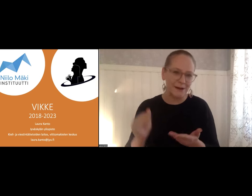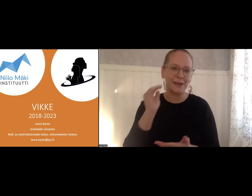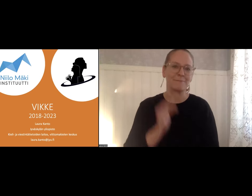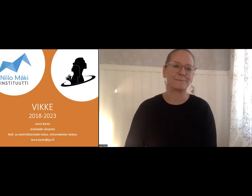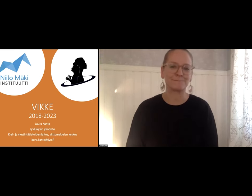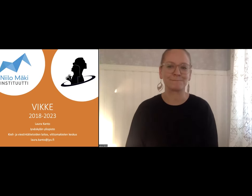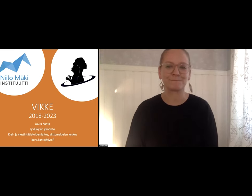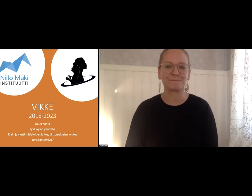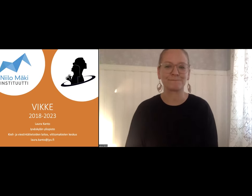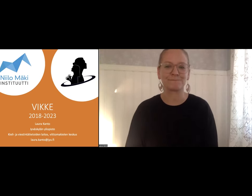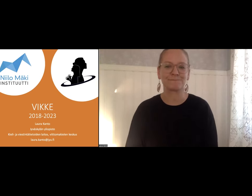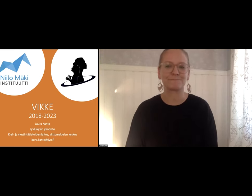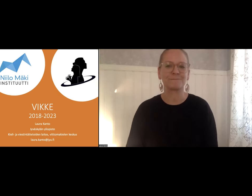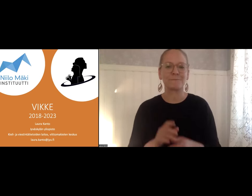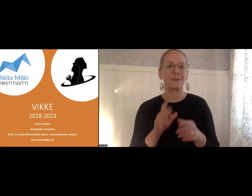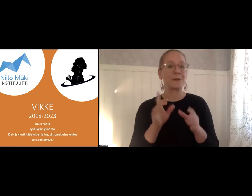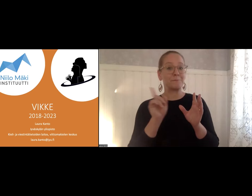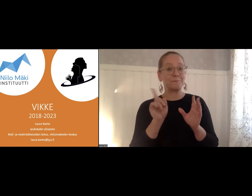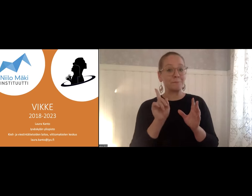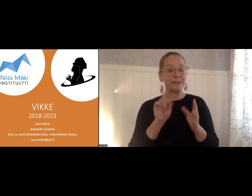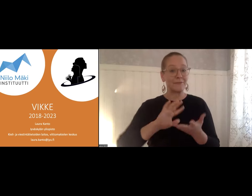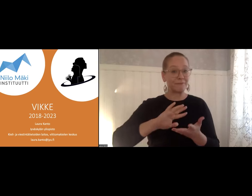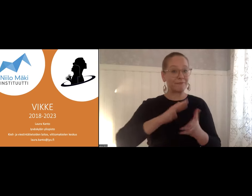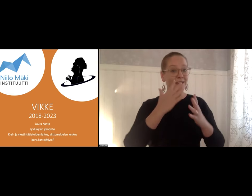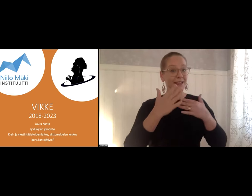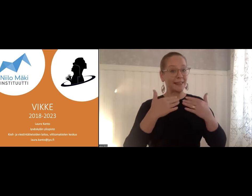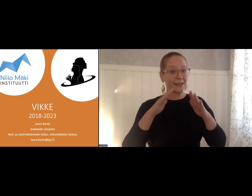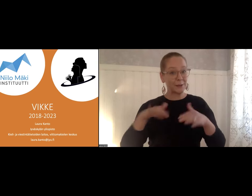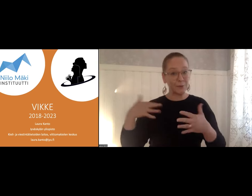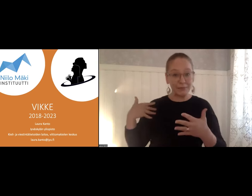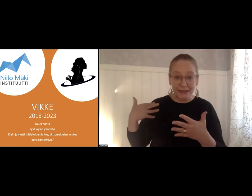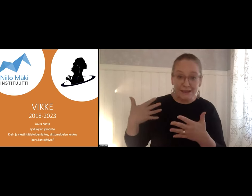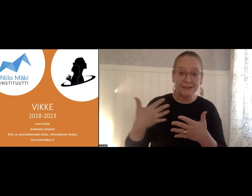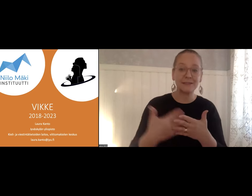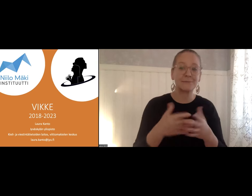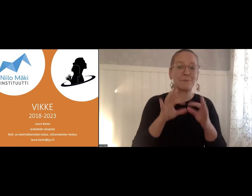mutta kerron teille hieman tästä tilanteesta enemmän.